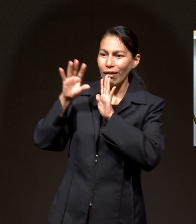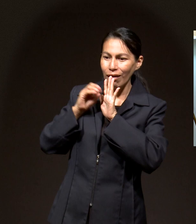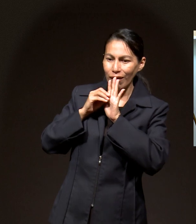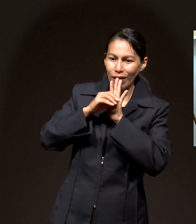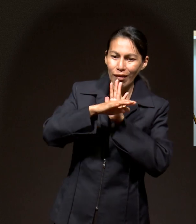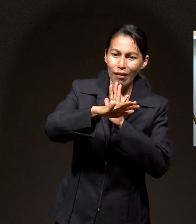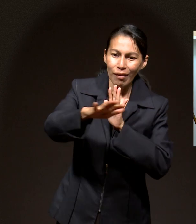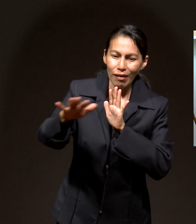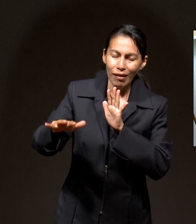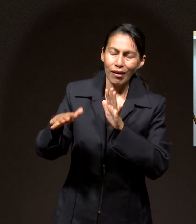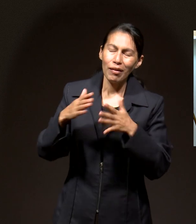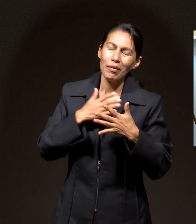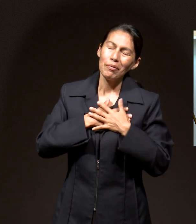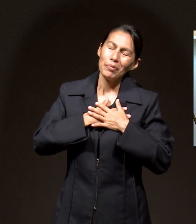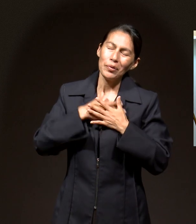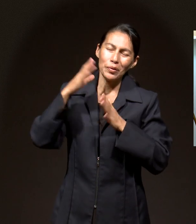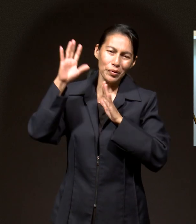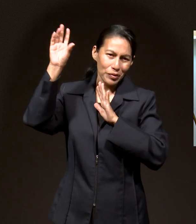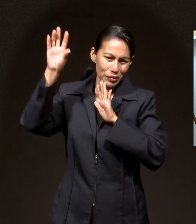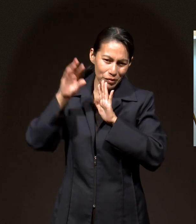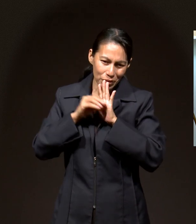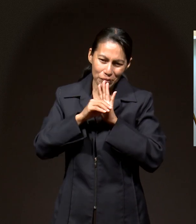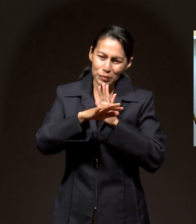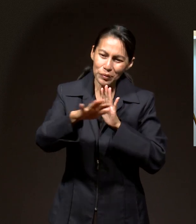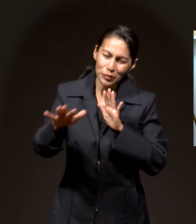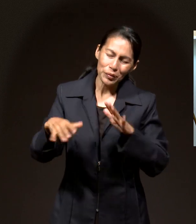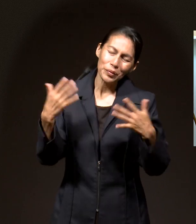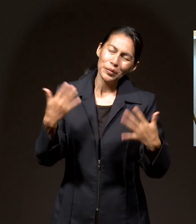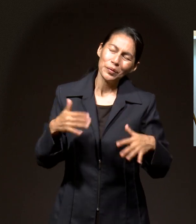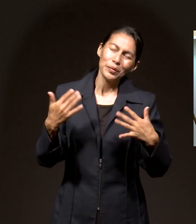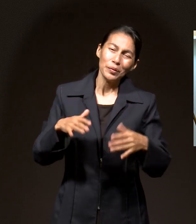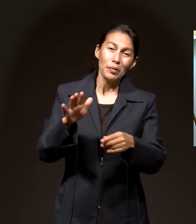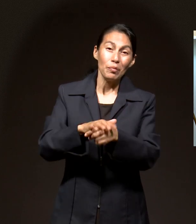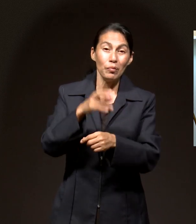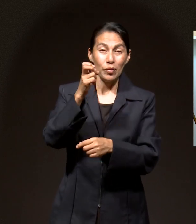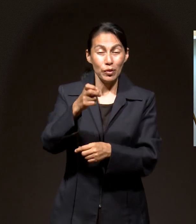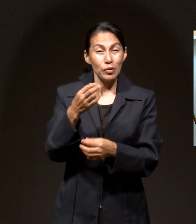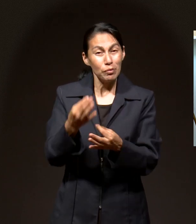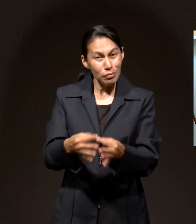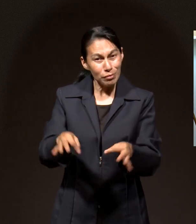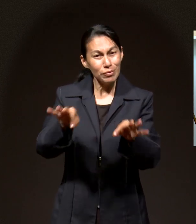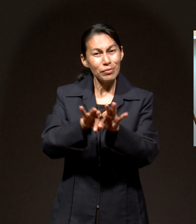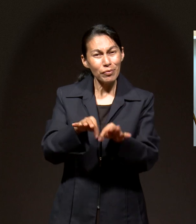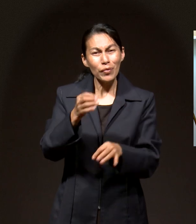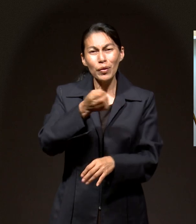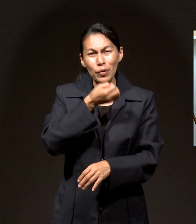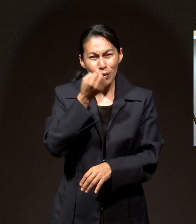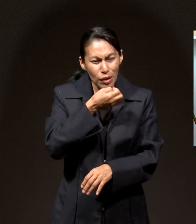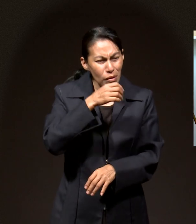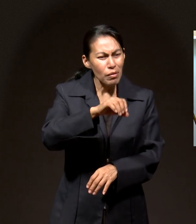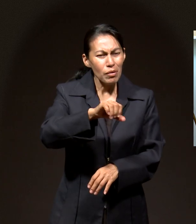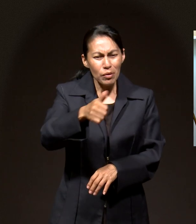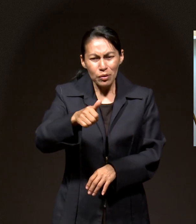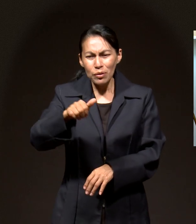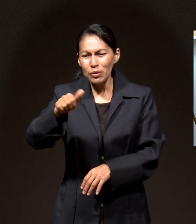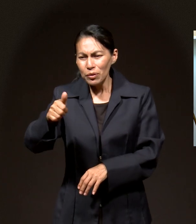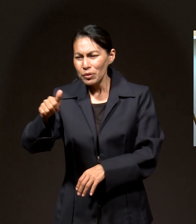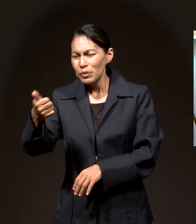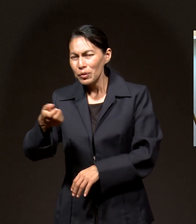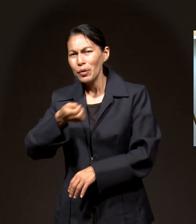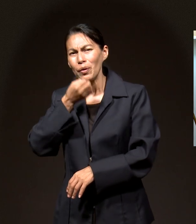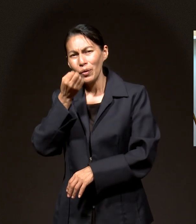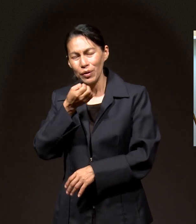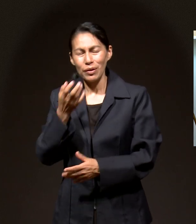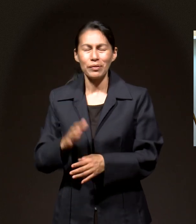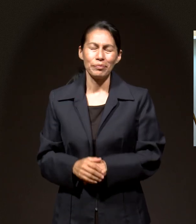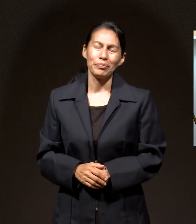hacer de ti como creyente. Por eso es tan importante orar los unos por los